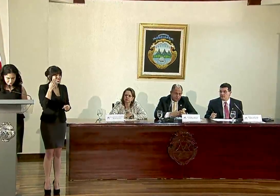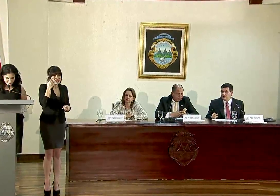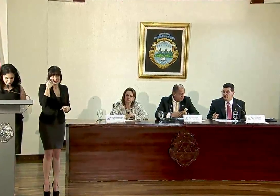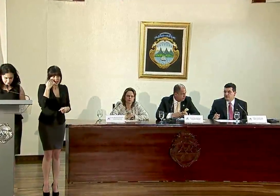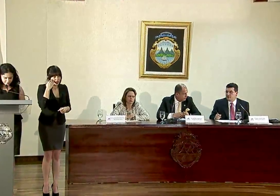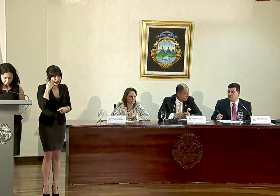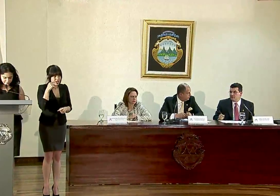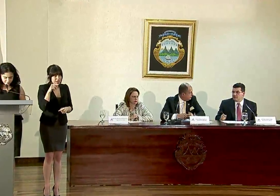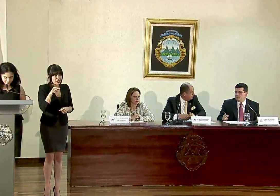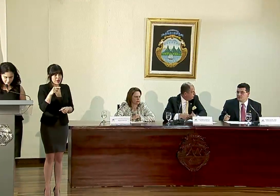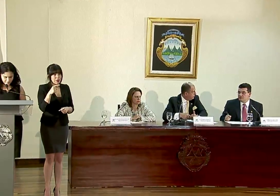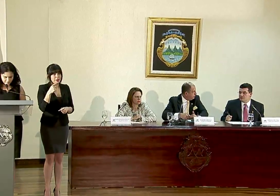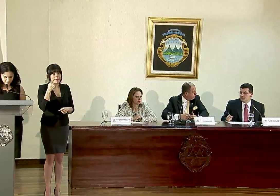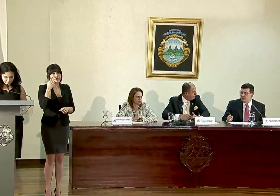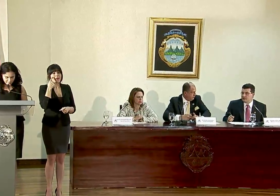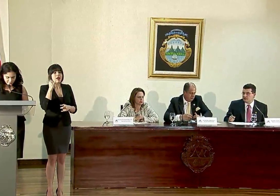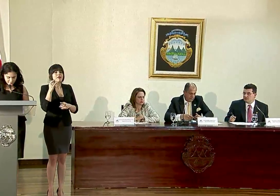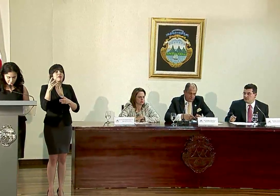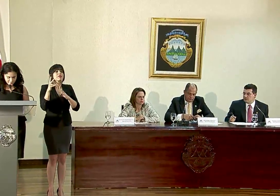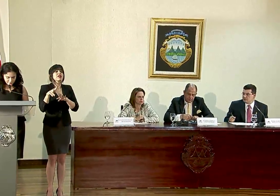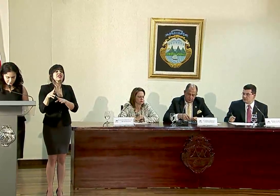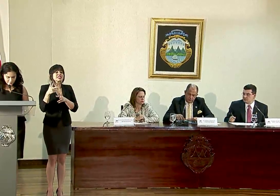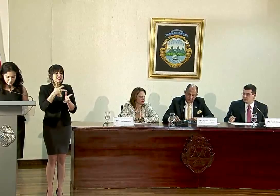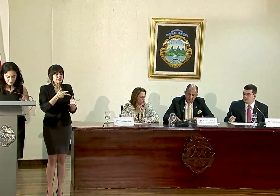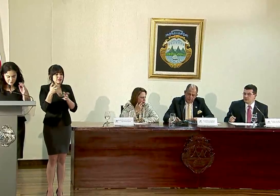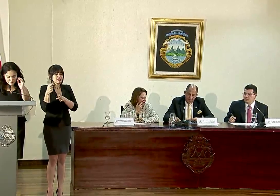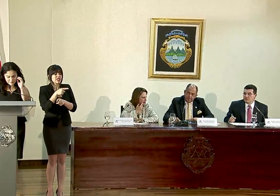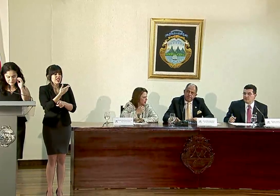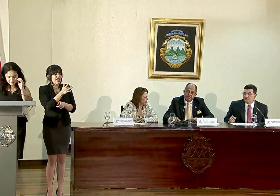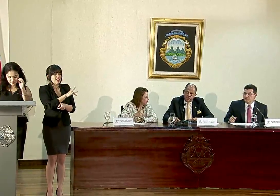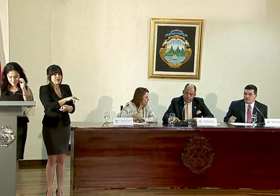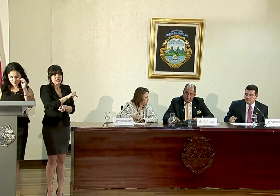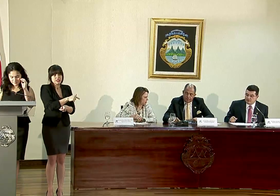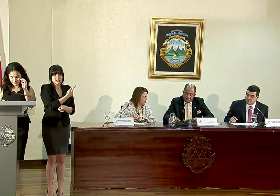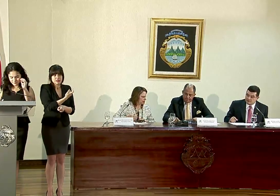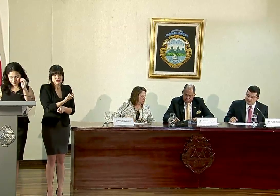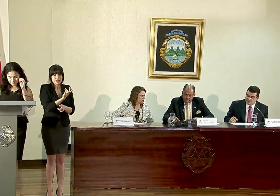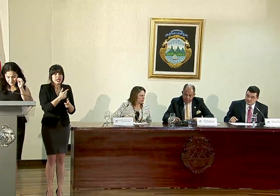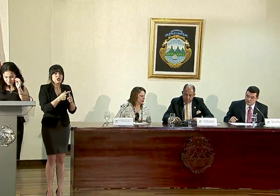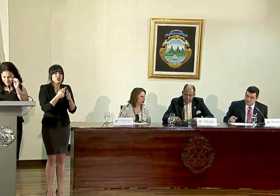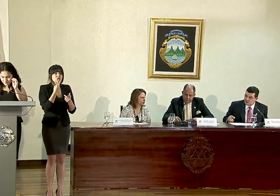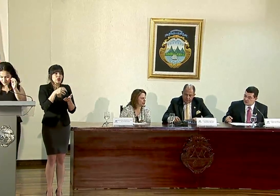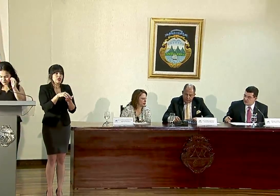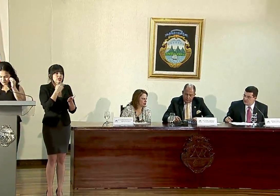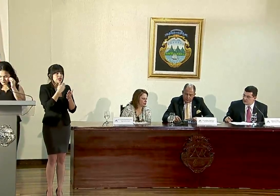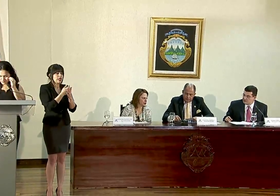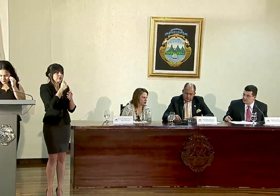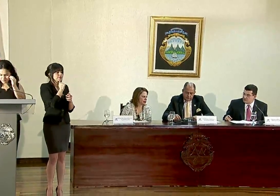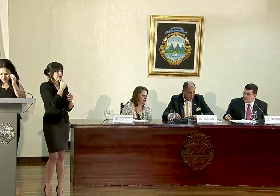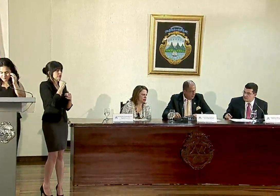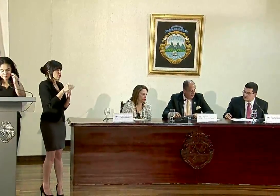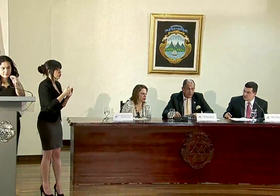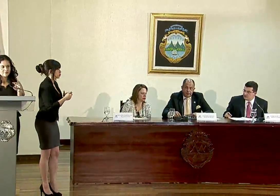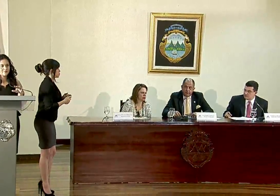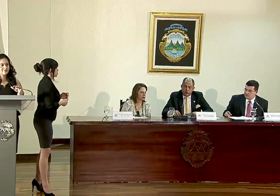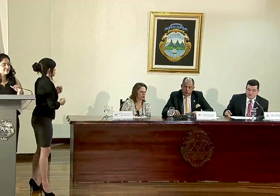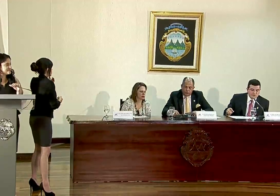para vestir ese santo que se va a desvestir entonces son las dos inquietudes y gracias por la paciencia a todos